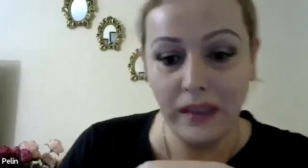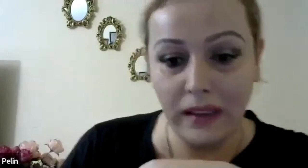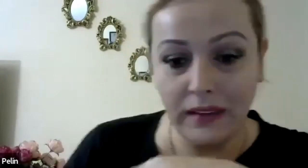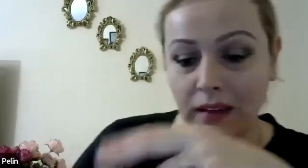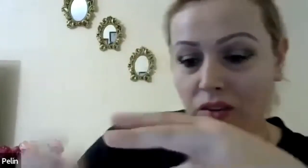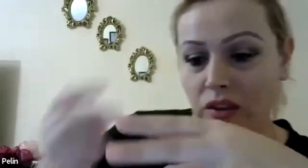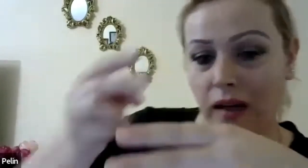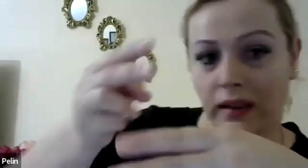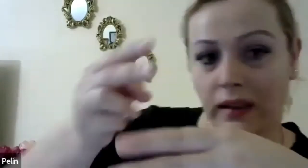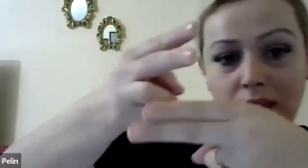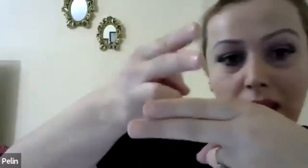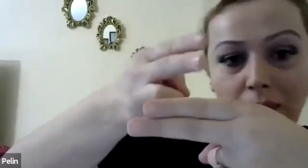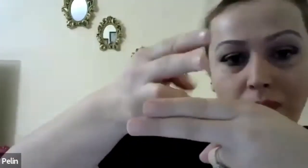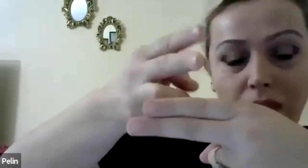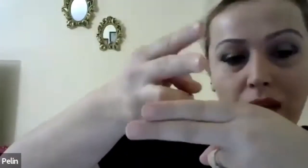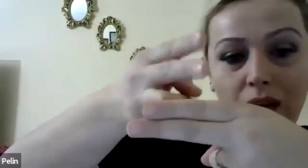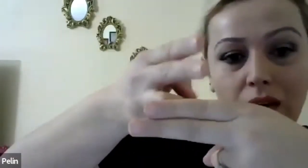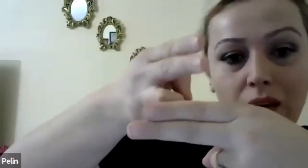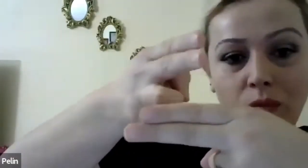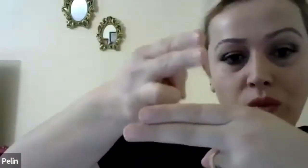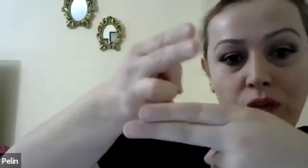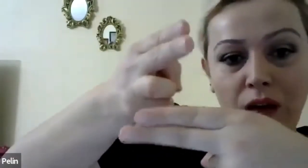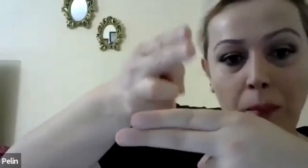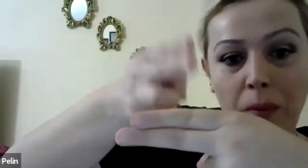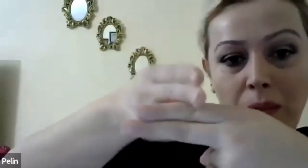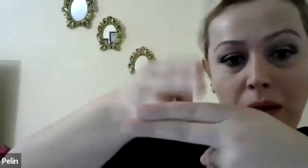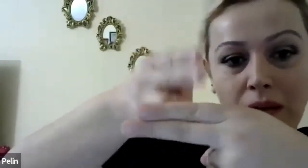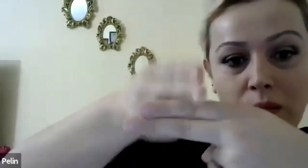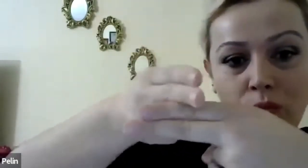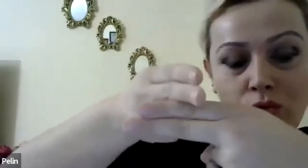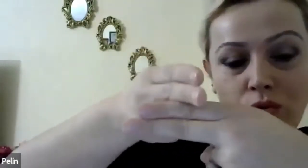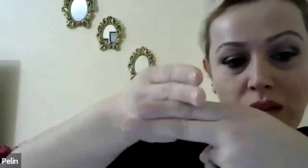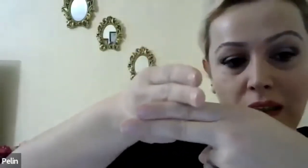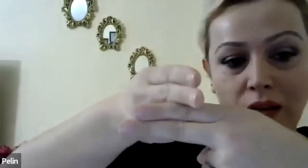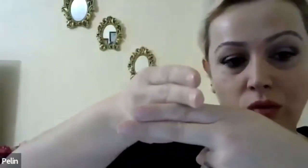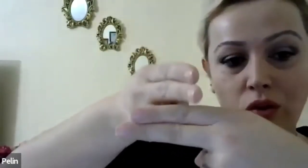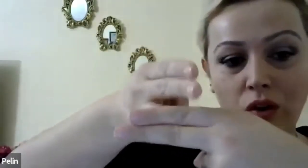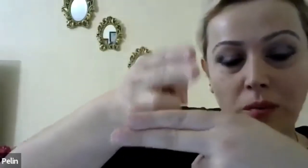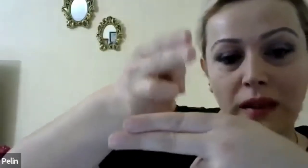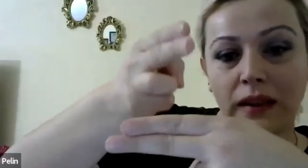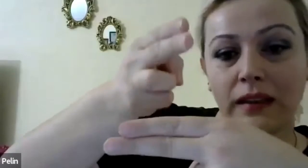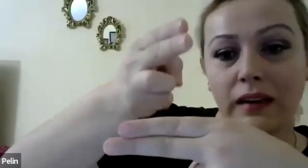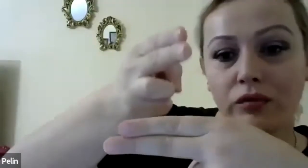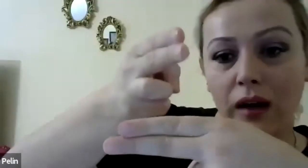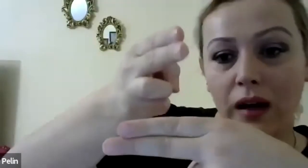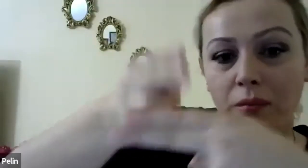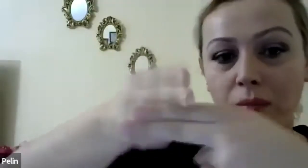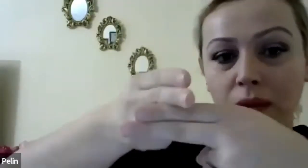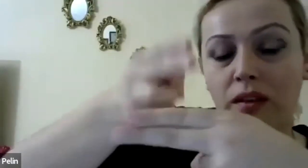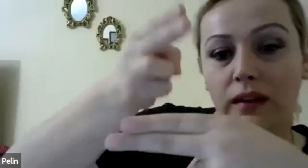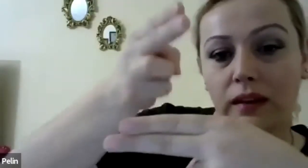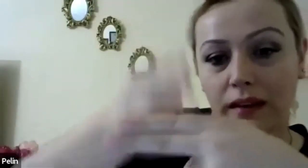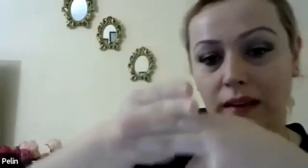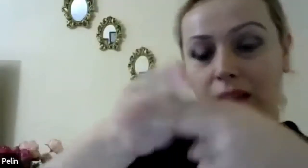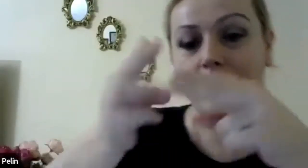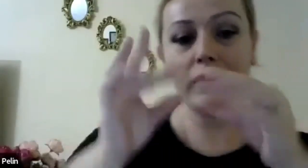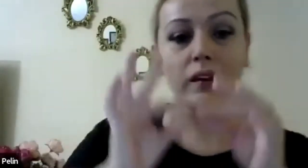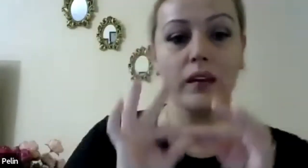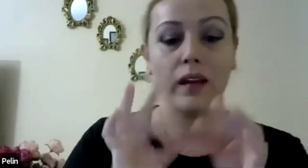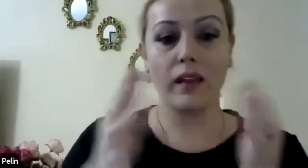adın ne işareti ise bu sefer parmaklarımı üst üste getiriyorum. Yine iki defa. Bir, iki,